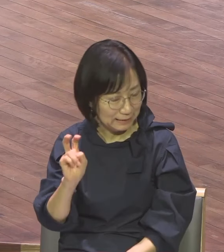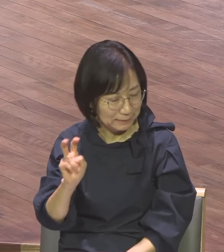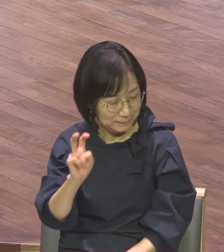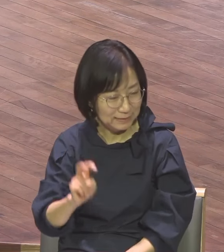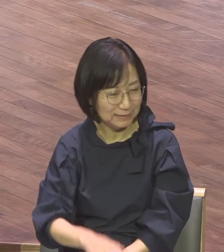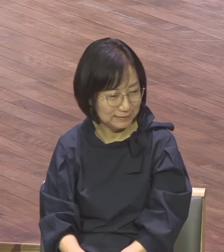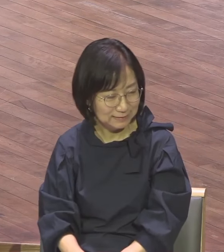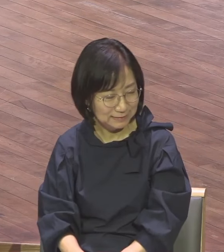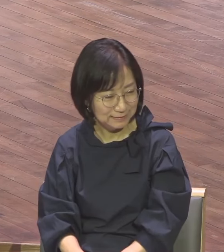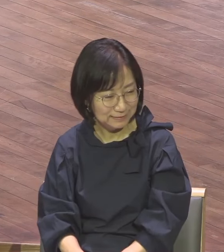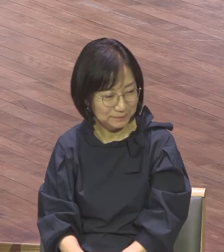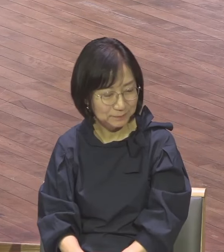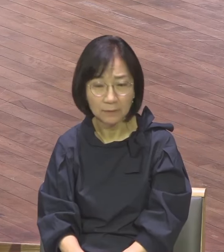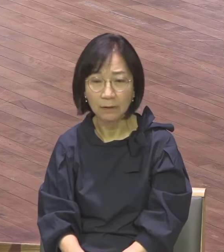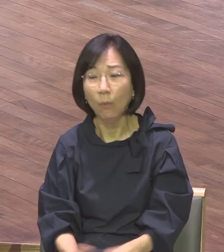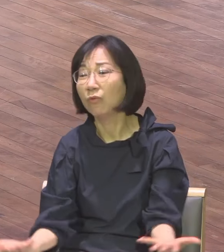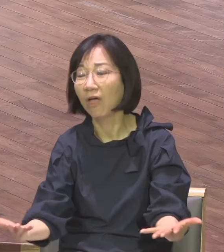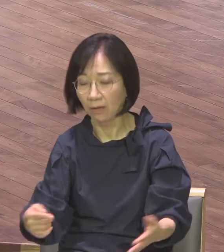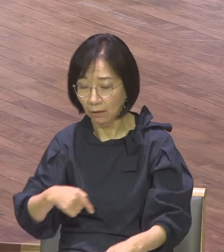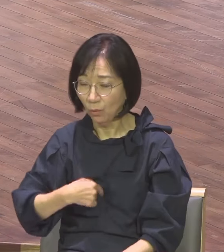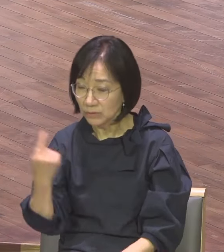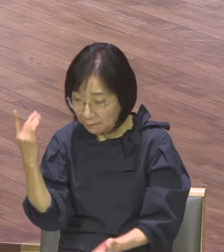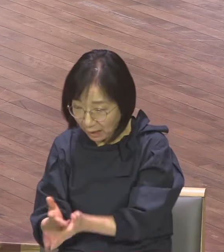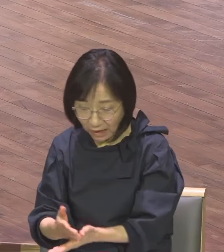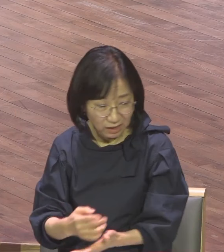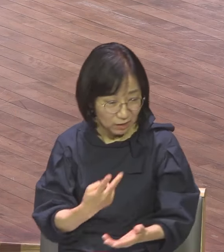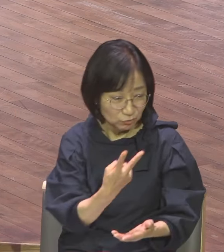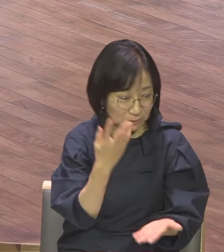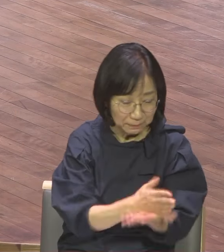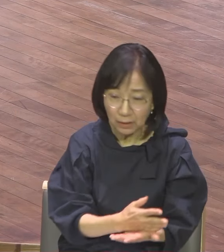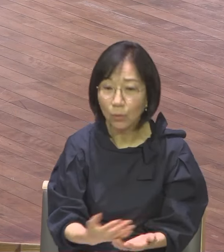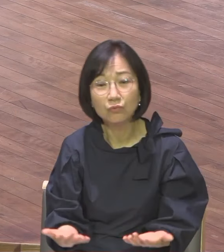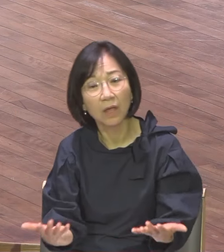도대체 어떻게 하라는 거냐?